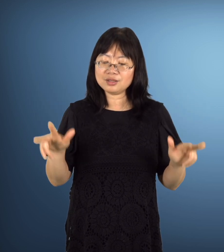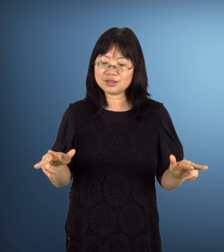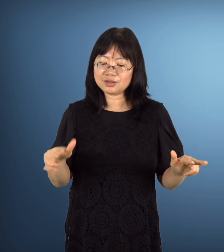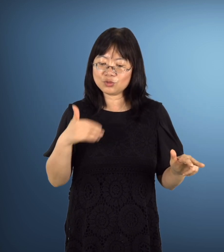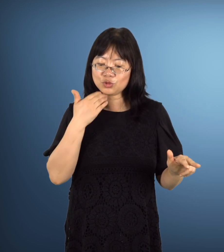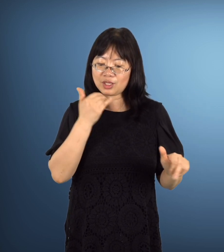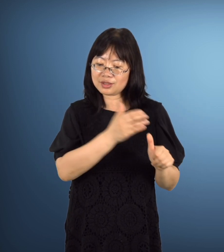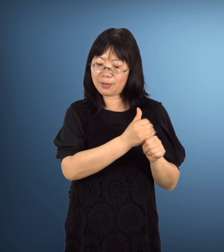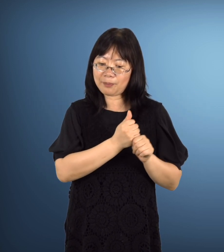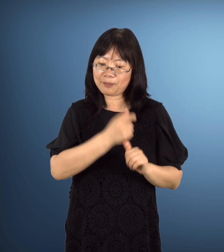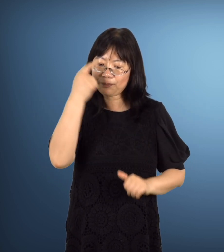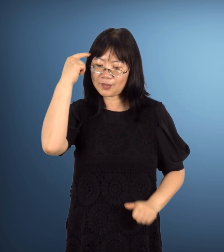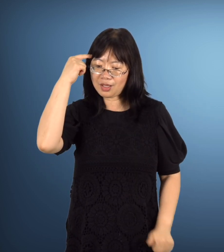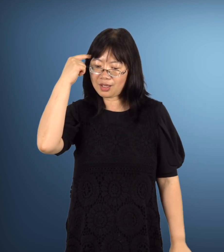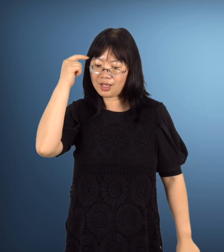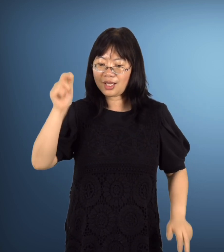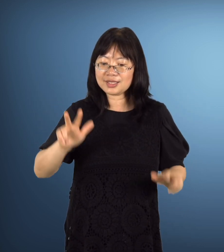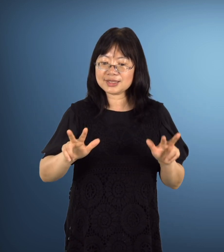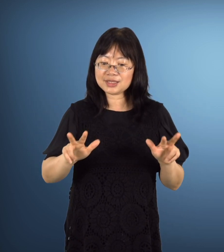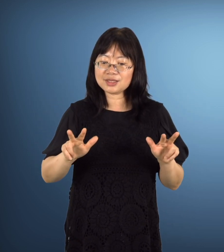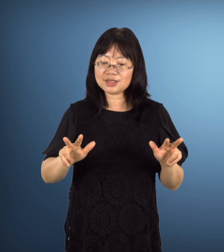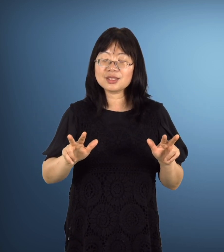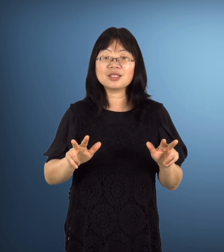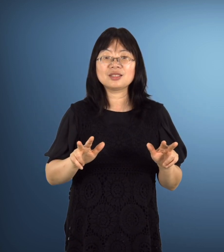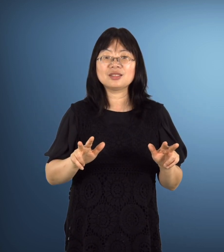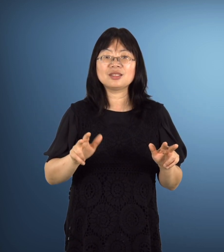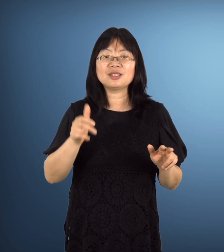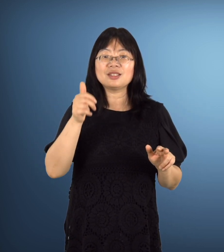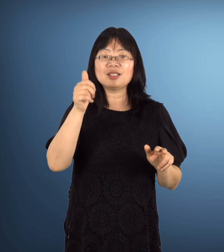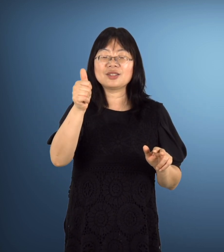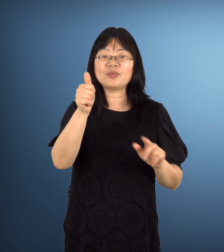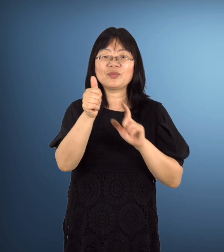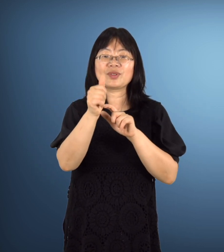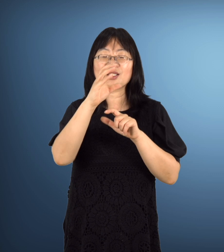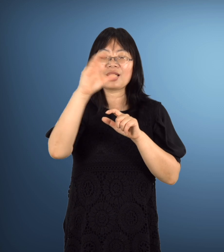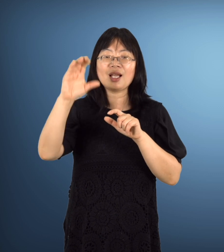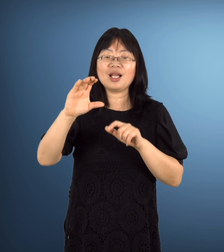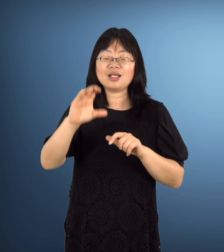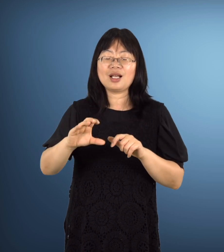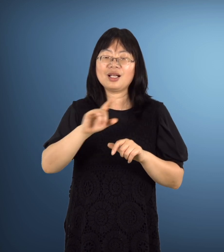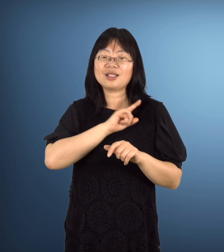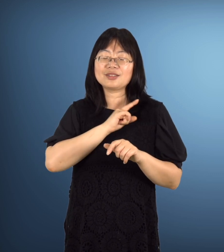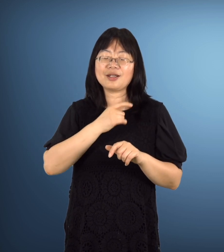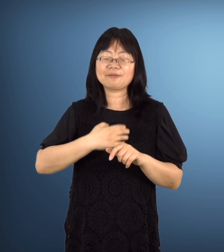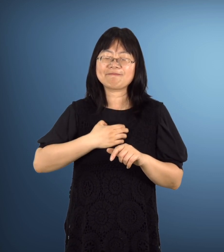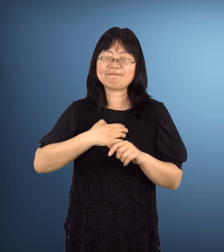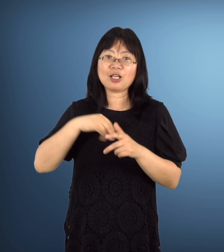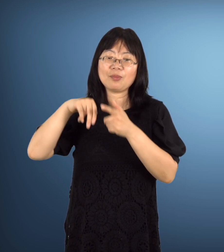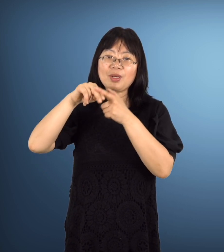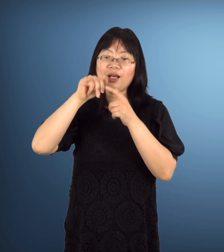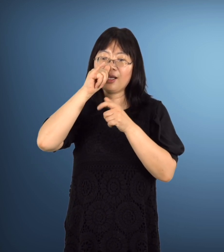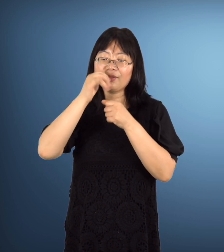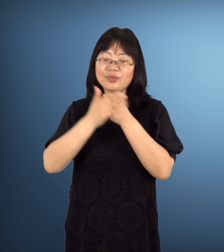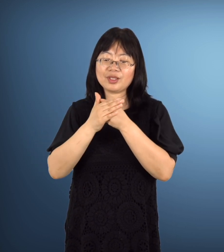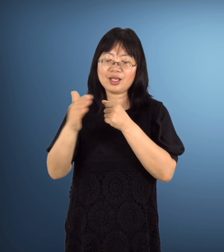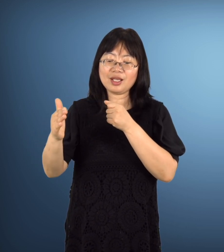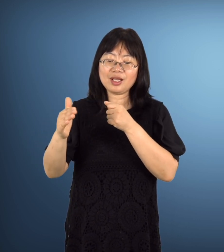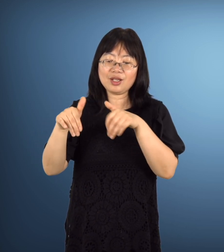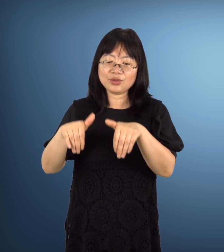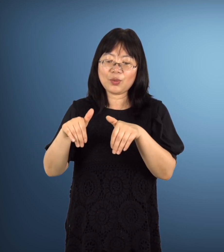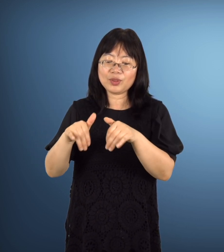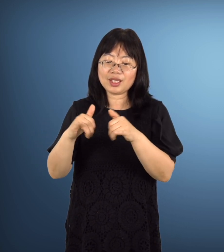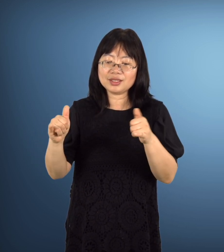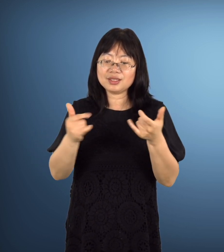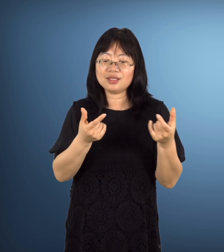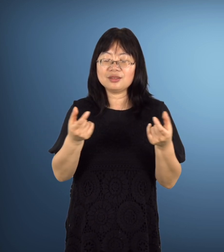누구에게 잡힐세라. 지금 두목이 십자가에 가장 끔찍한 처형을 당할 입장에 그 졸개들이